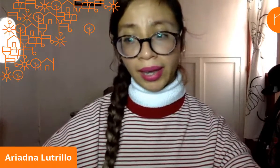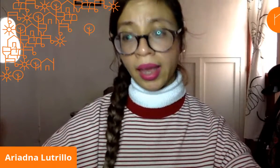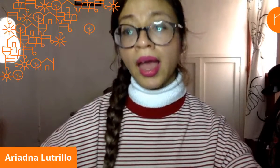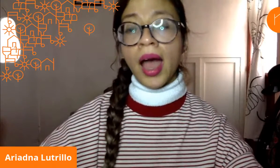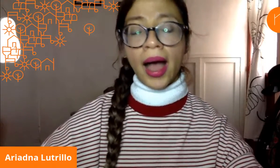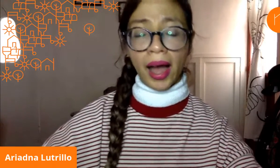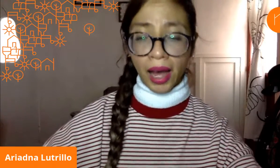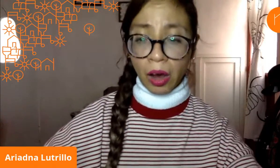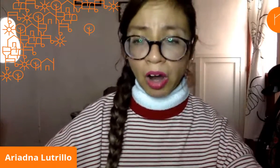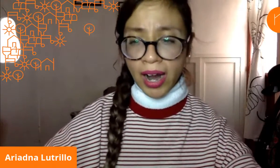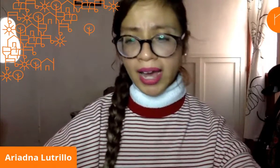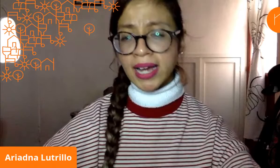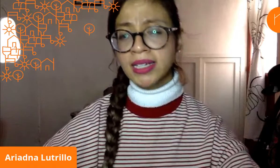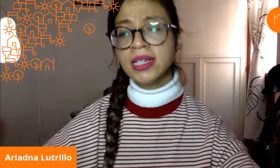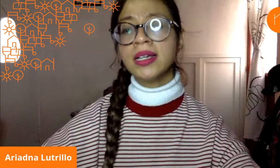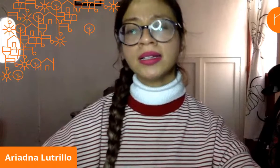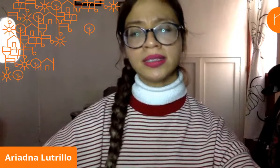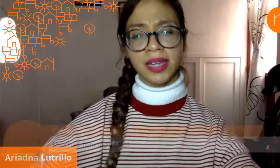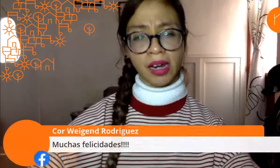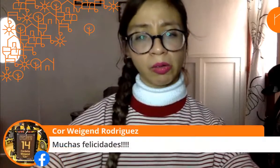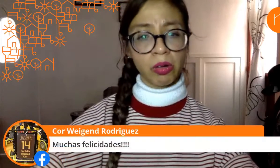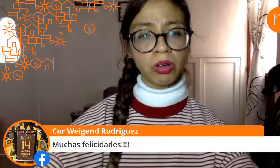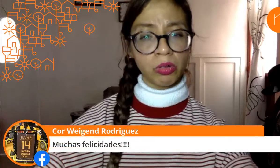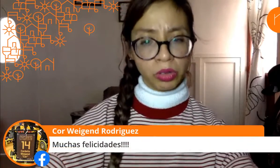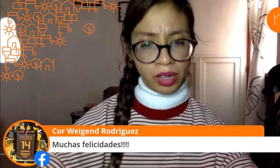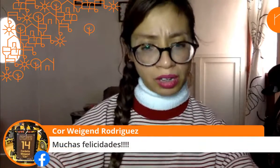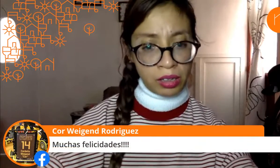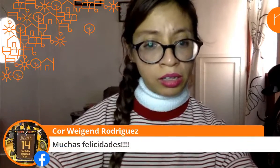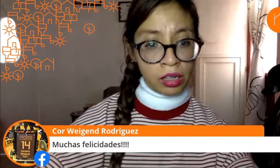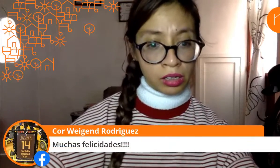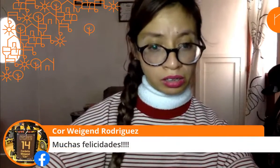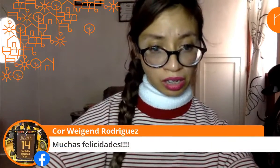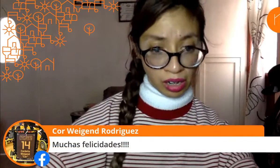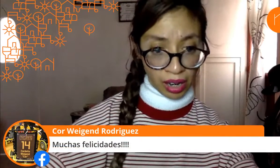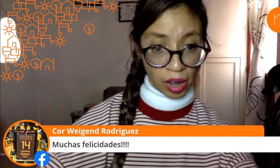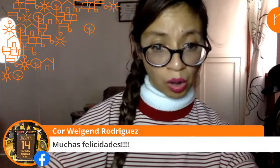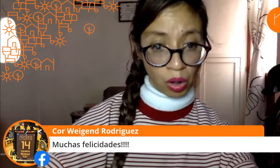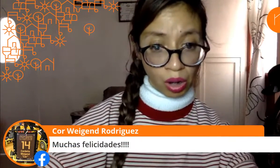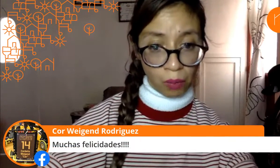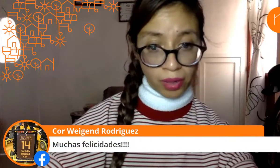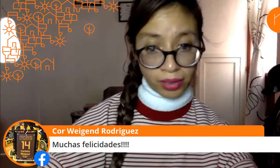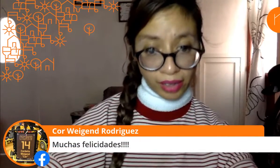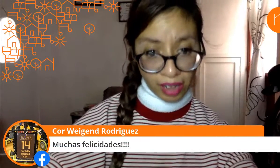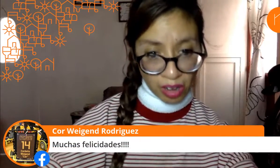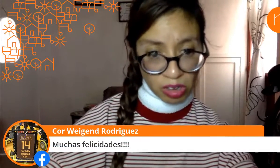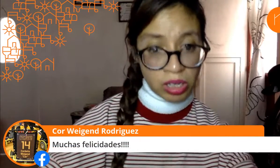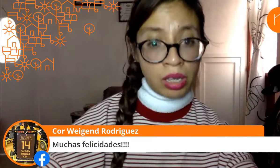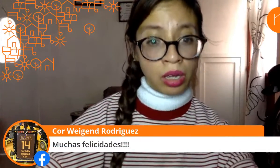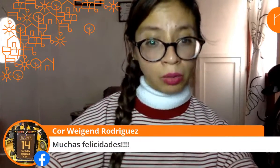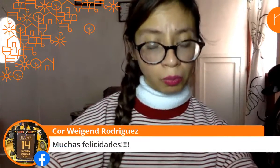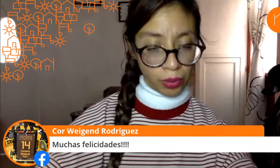que ahora, si alguno de ustedes tiene comentarios,